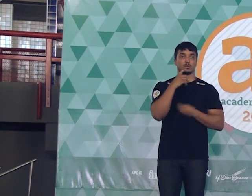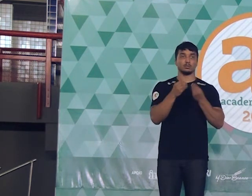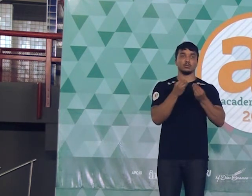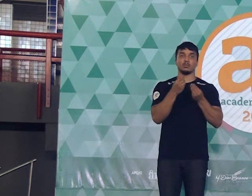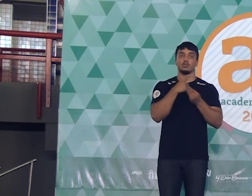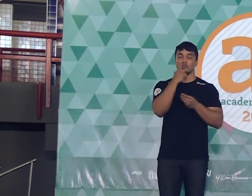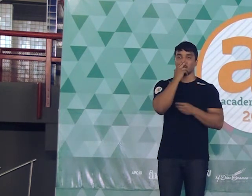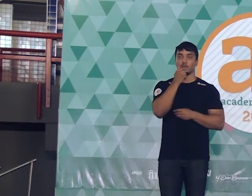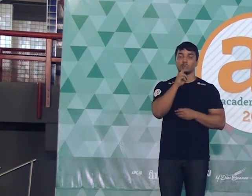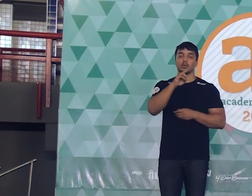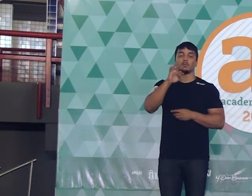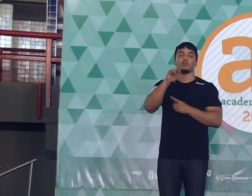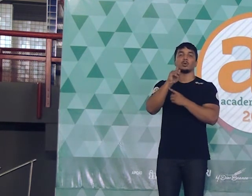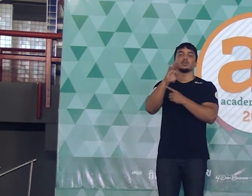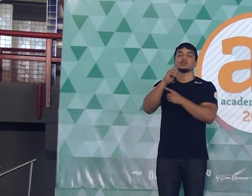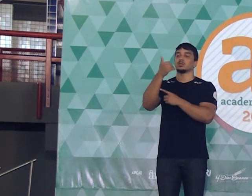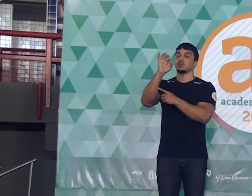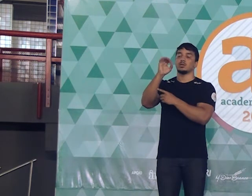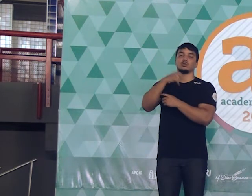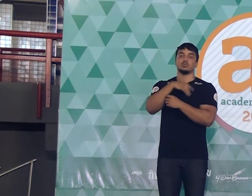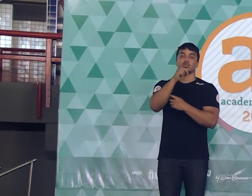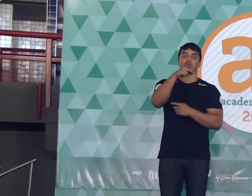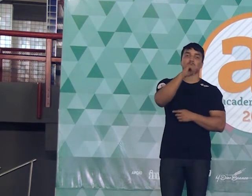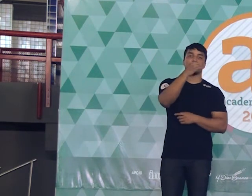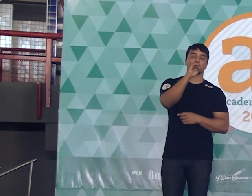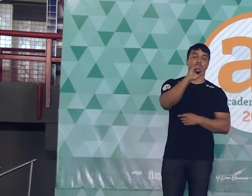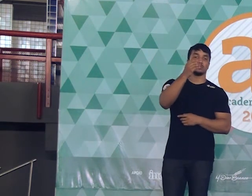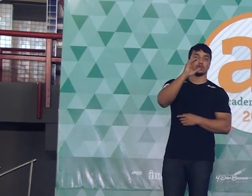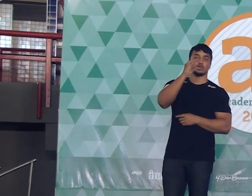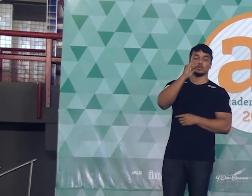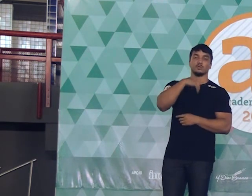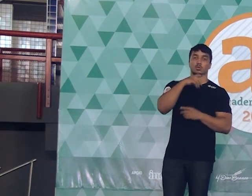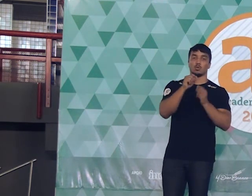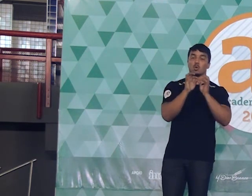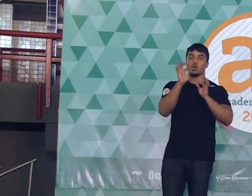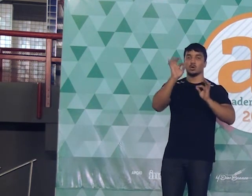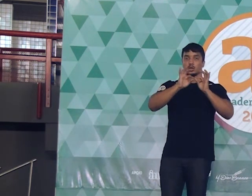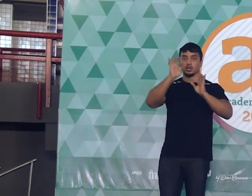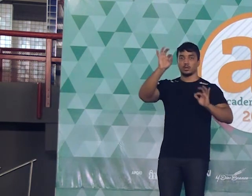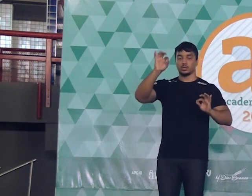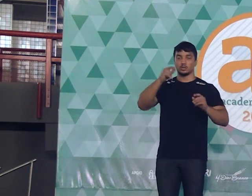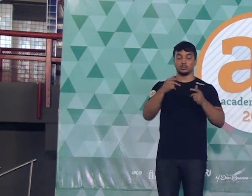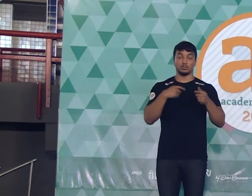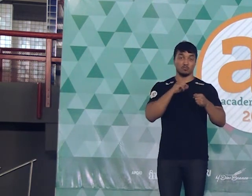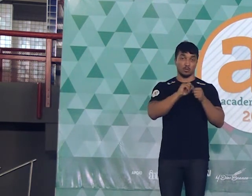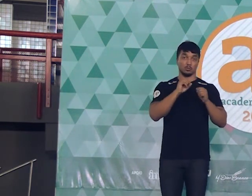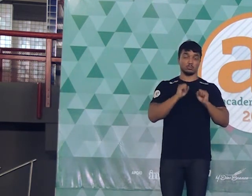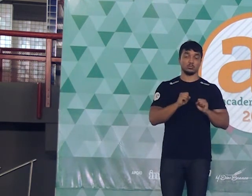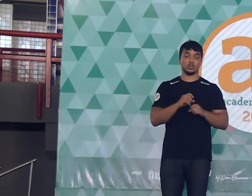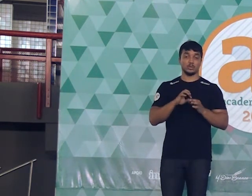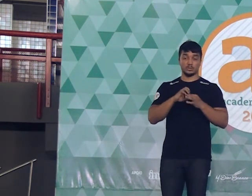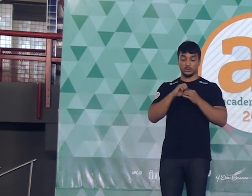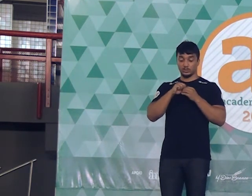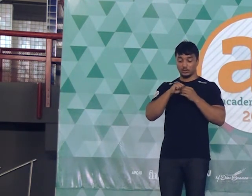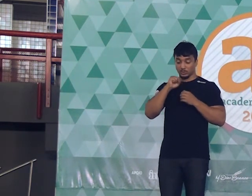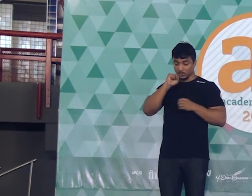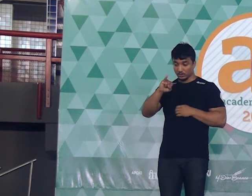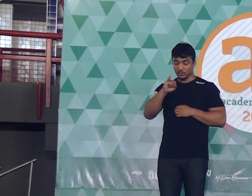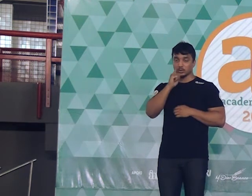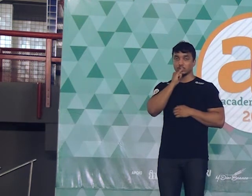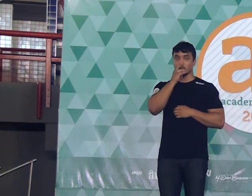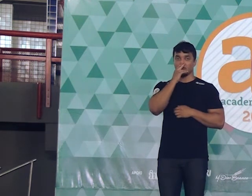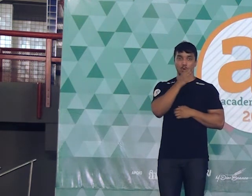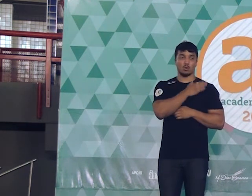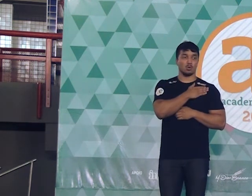com potência de 10, em trabalhar com notação científica, com ordem de grandeza, faça. Se você gosta de trabalhar com os